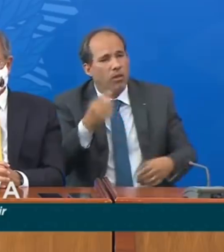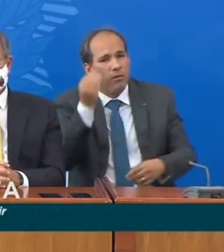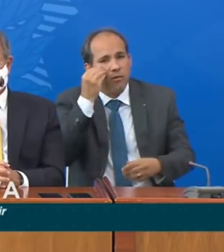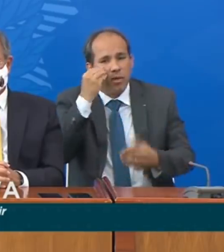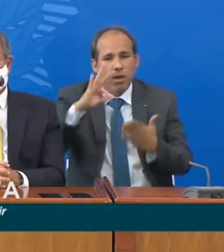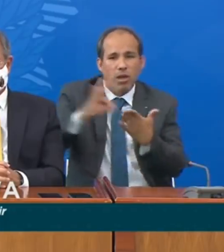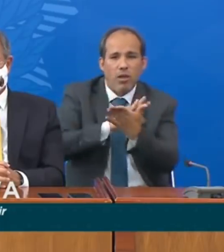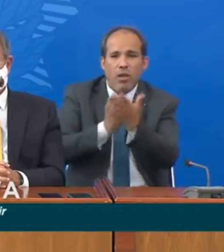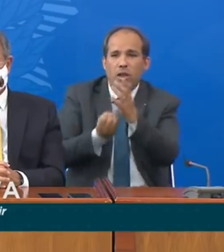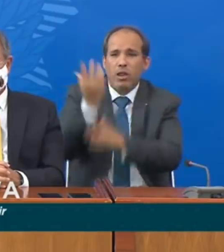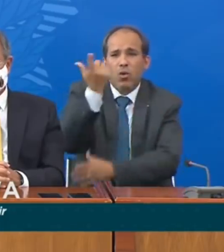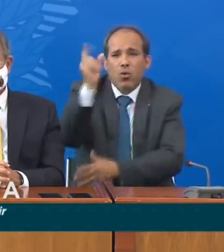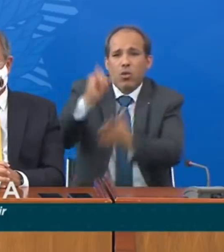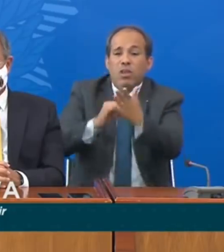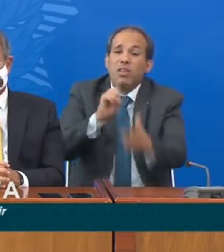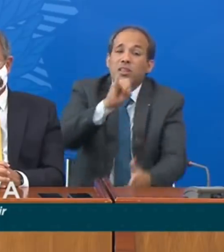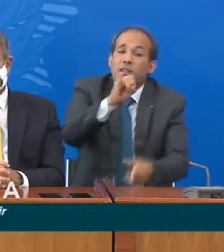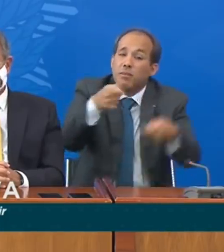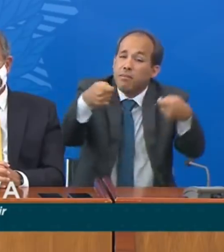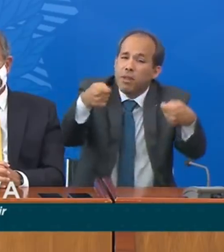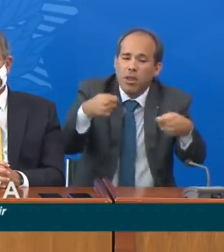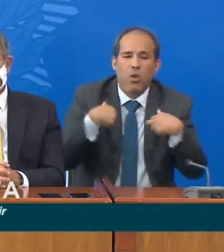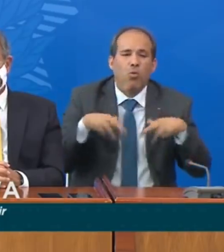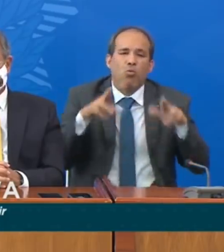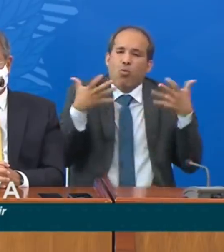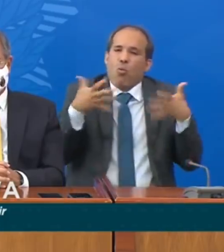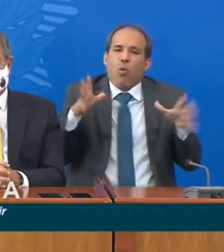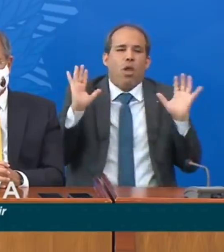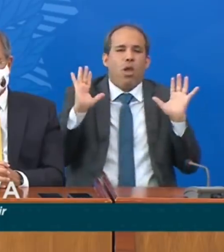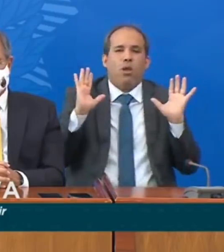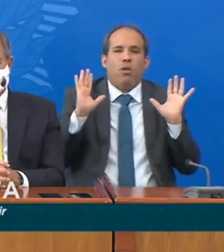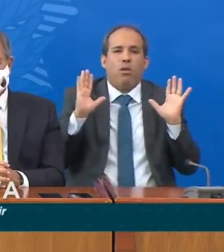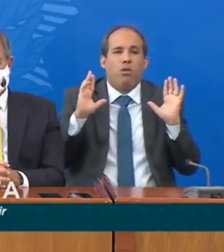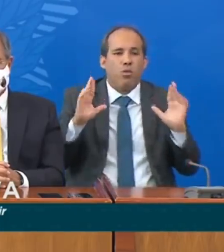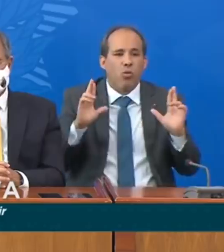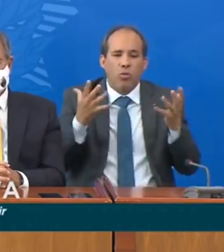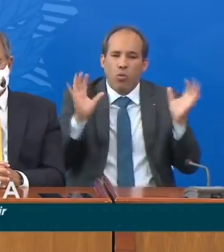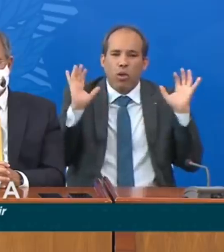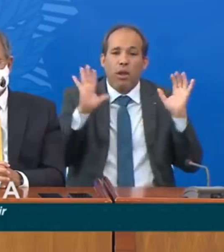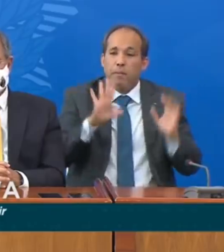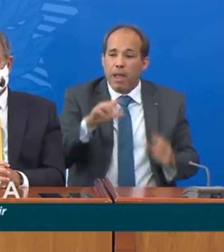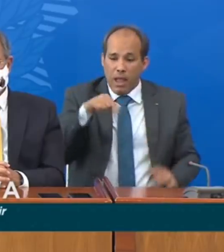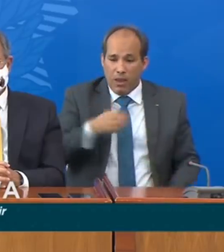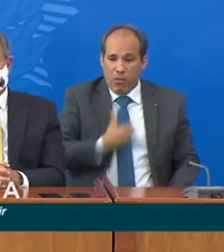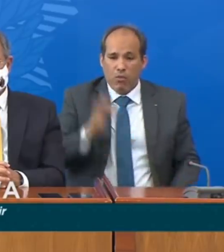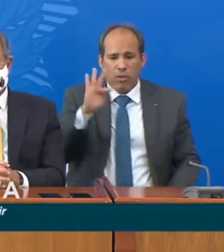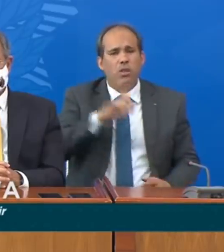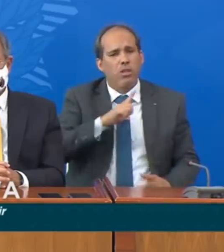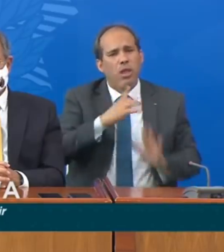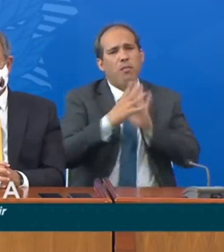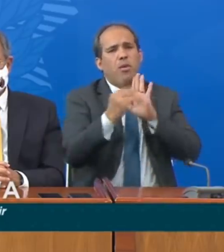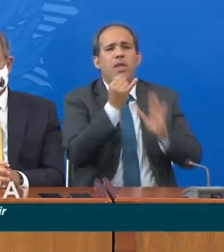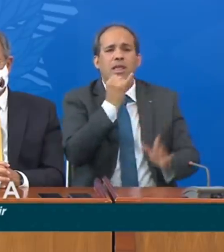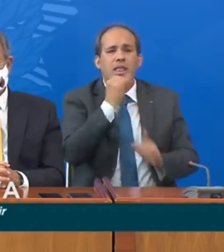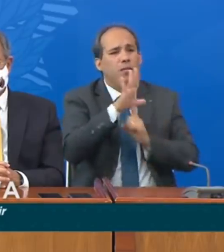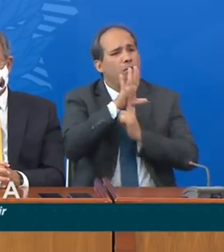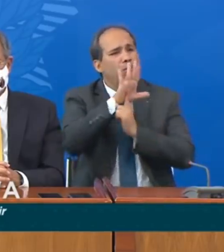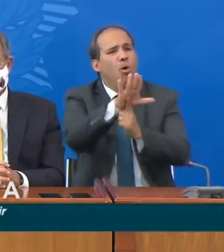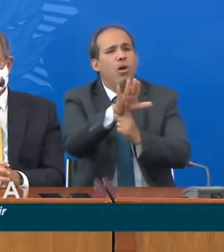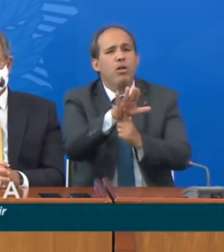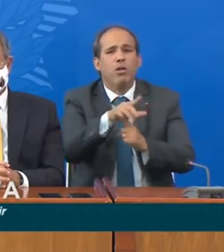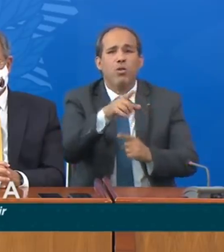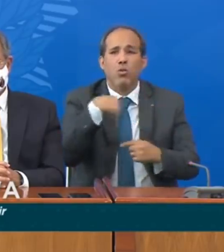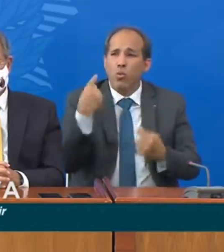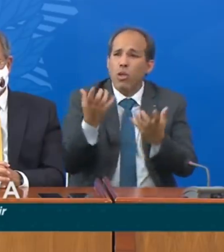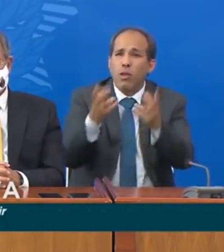porventura. Esperamos que isso não tenha que acontecer. Agora, o governo federal está dando exemplo. É isso que nós queremos, é de todos aqui